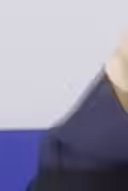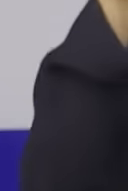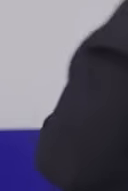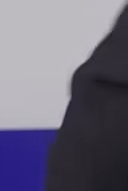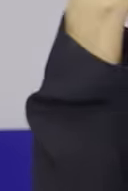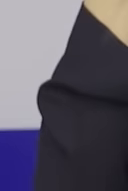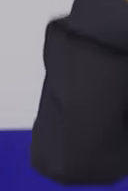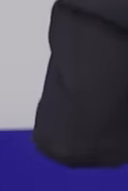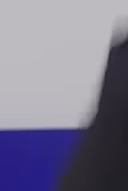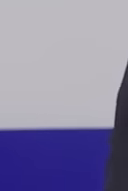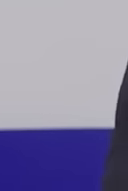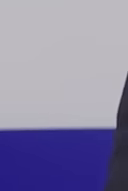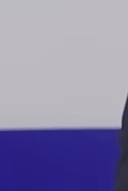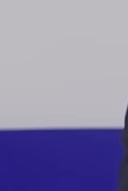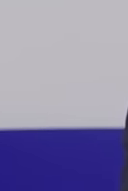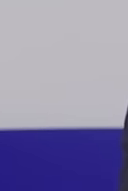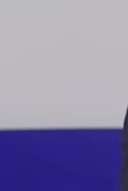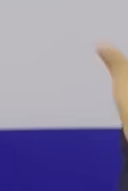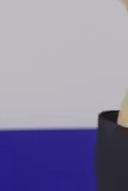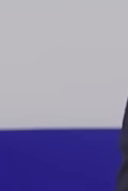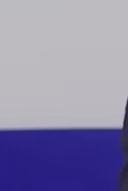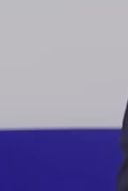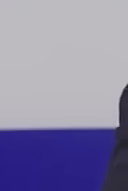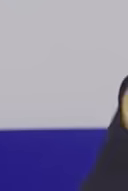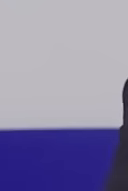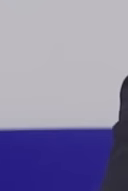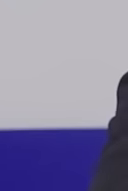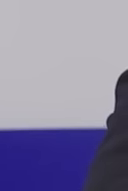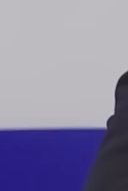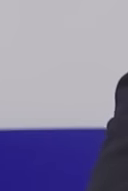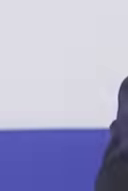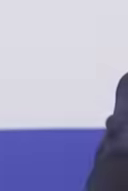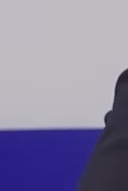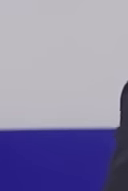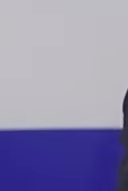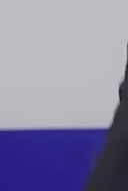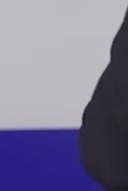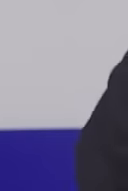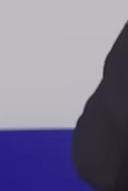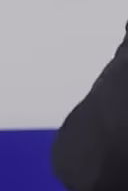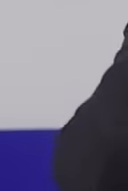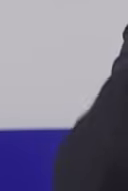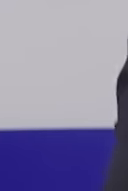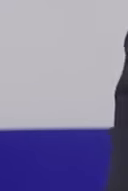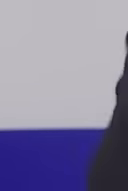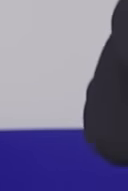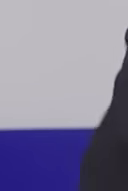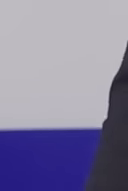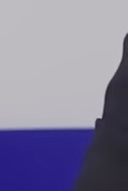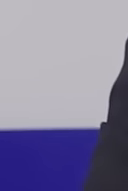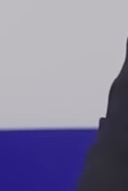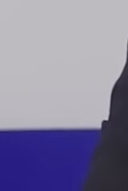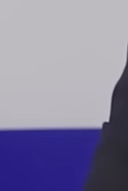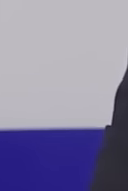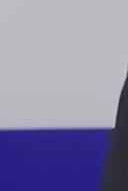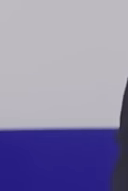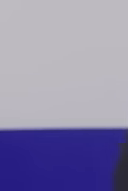낮췄는데 빨리 복구시킬 뿐만 아니라 목표를 더 늘려야 합니다. 그렇게 하지